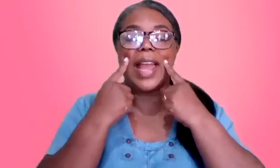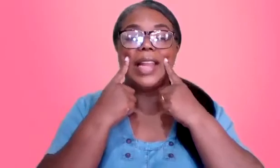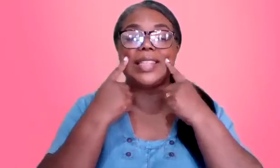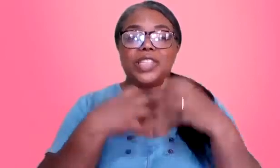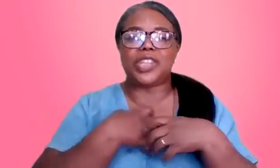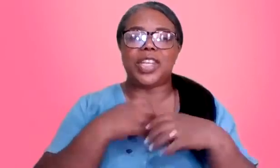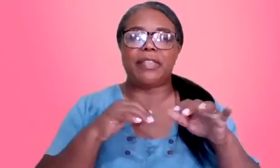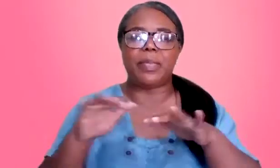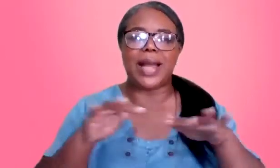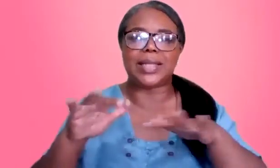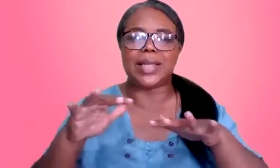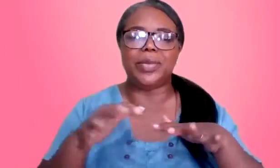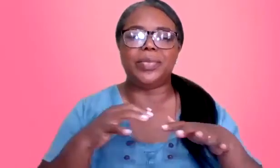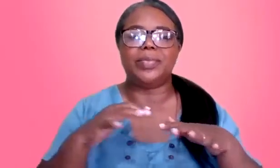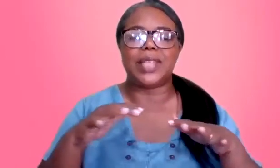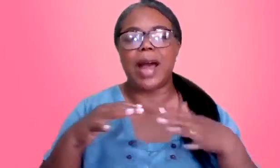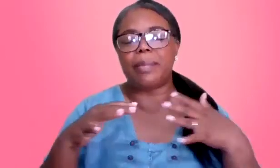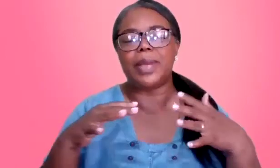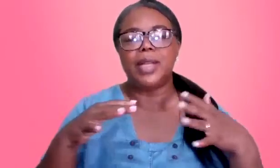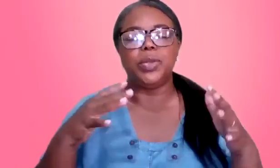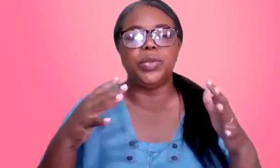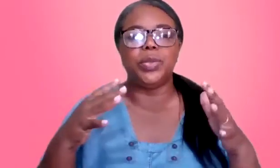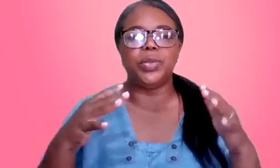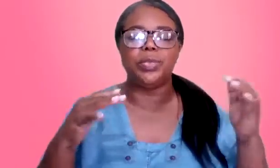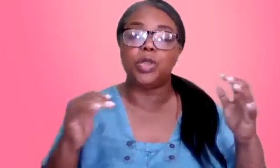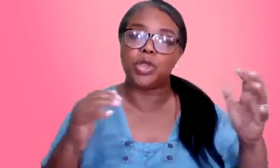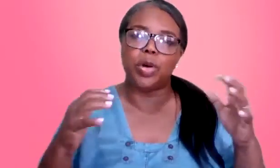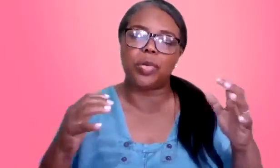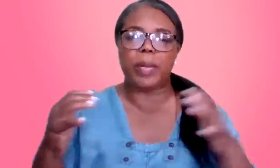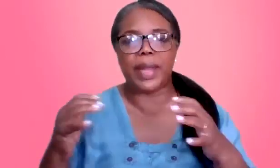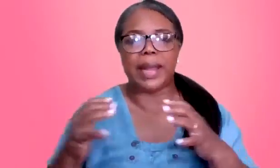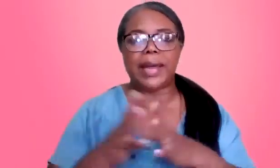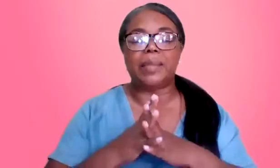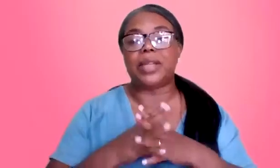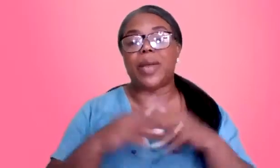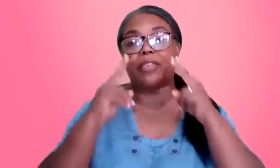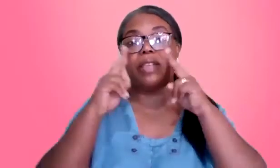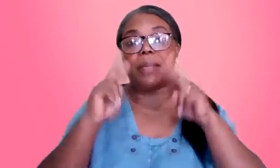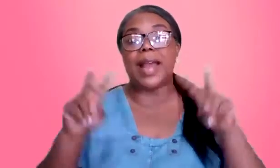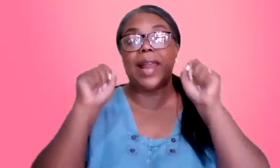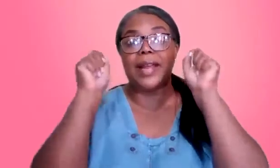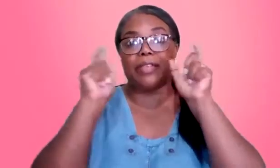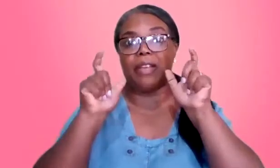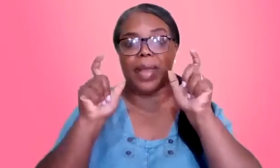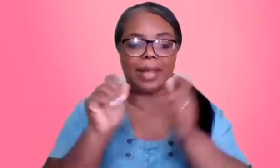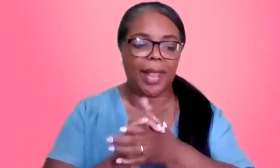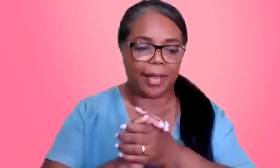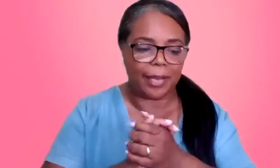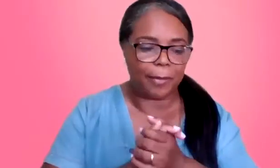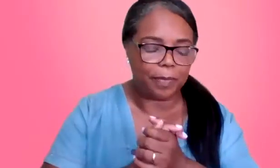ela sentia a vibração, sabe? Do choro do bebê na cama. Então, ela ficava bem alerta, ficava bem atenta,